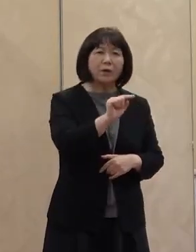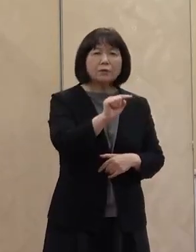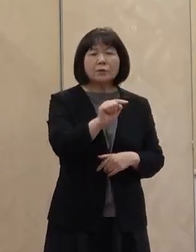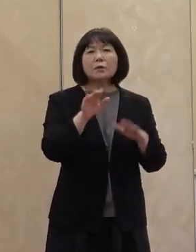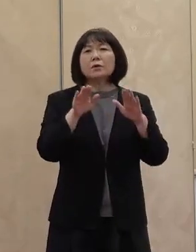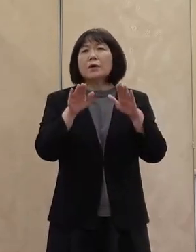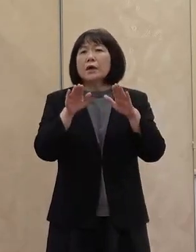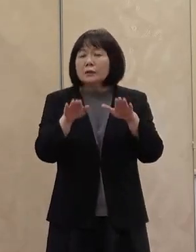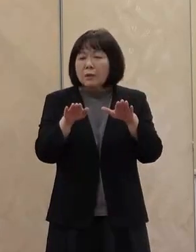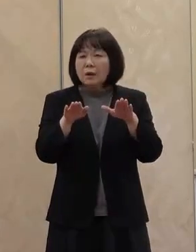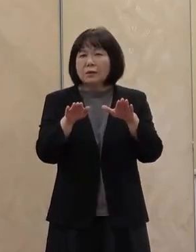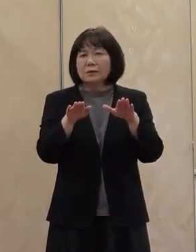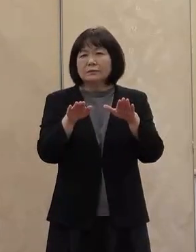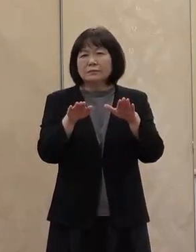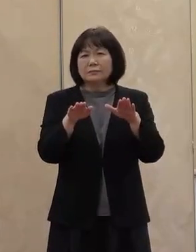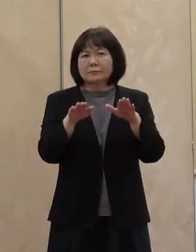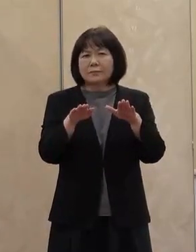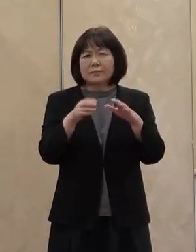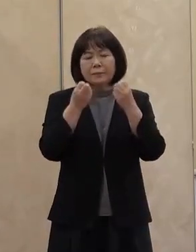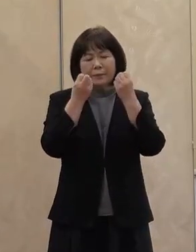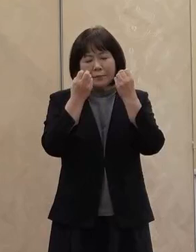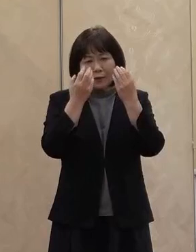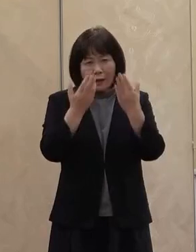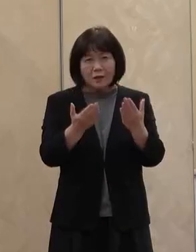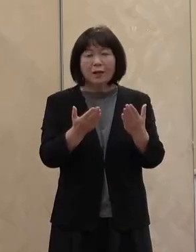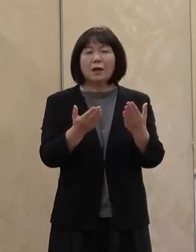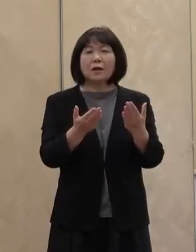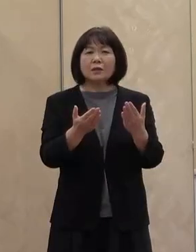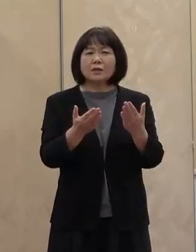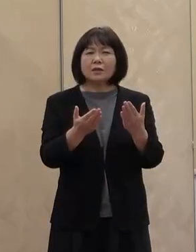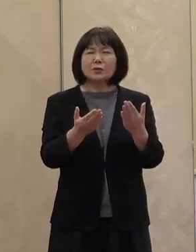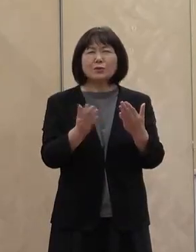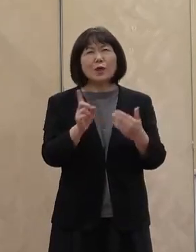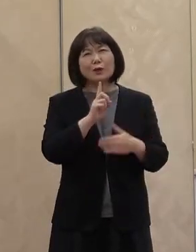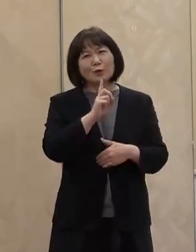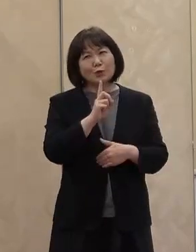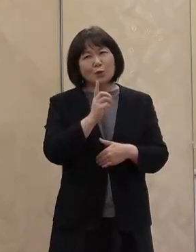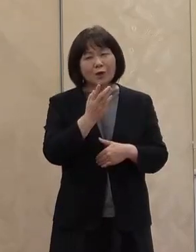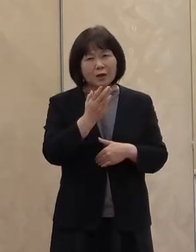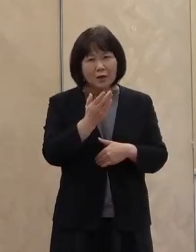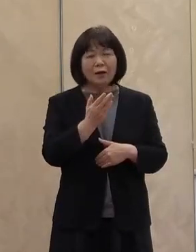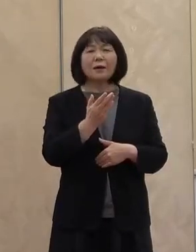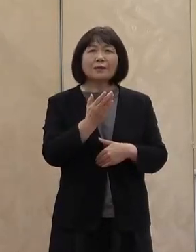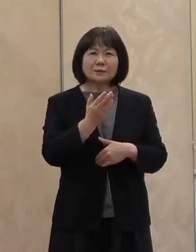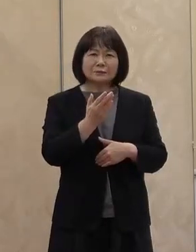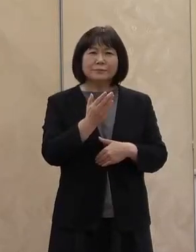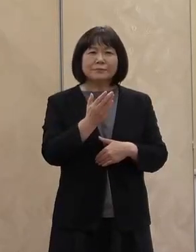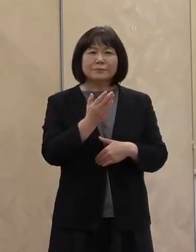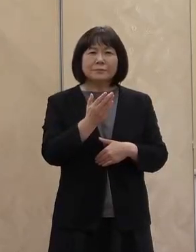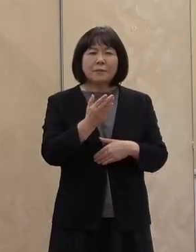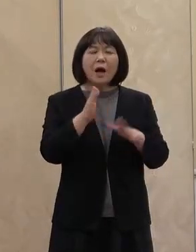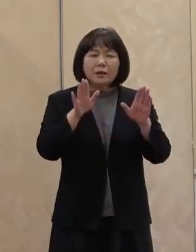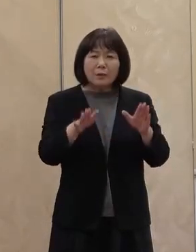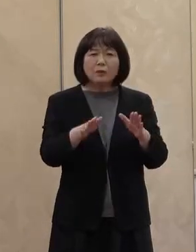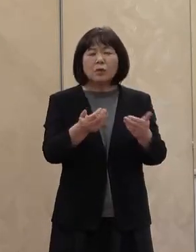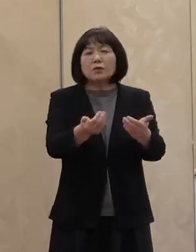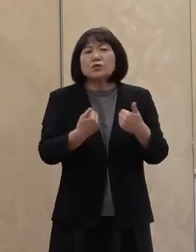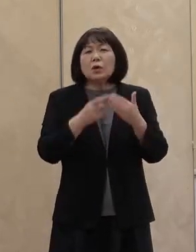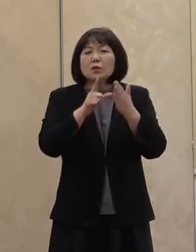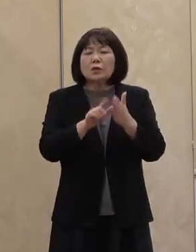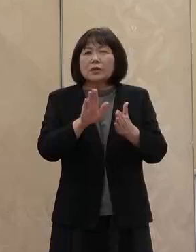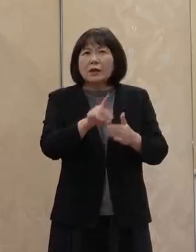今新しい、なんていうのかな、そういうタイミングに入ってきてるんじゃない